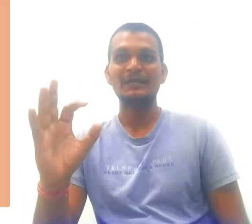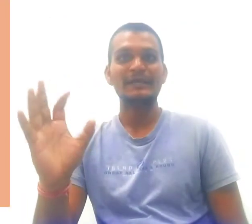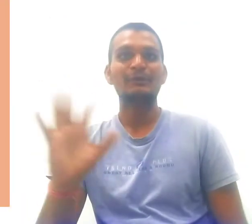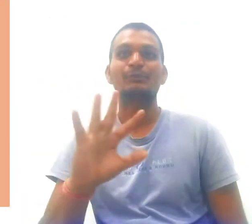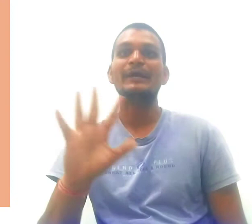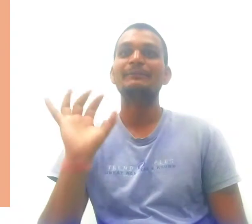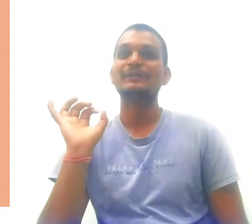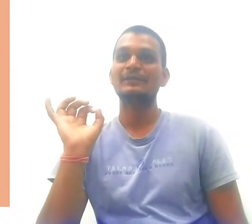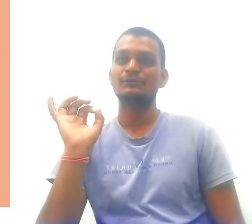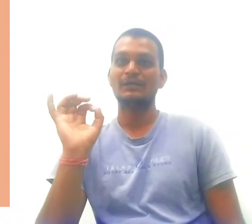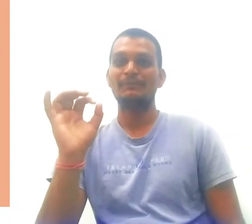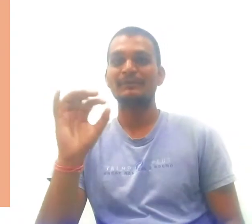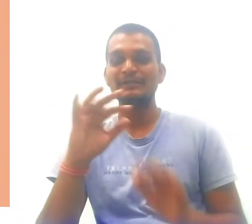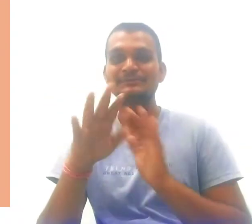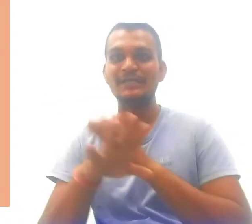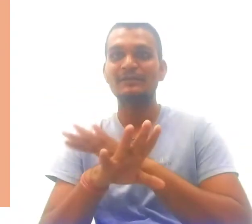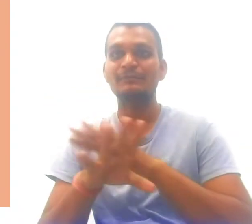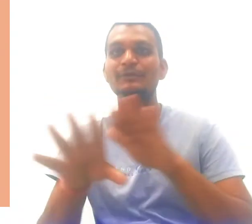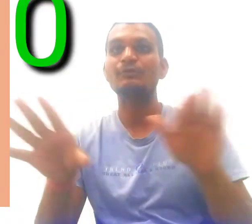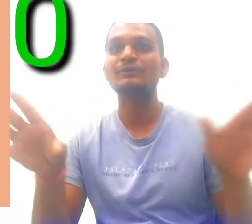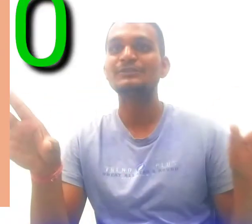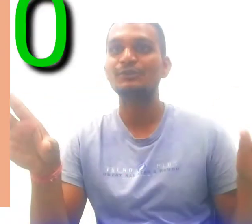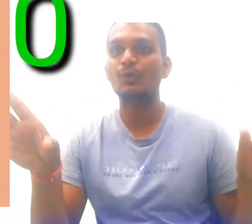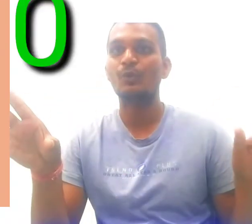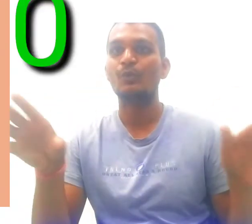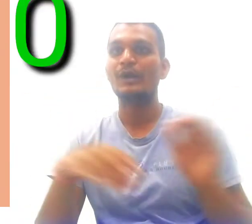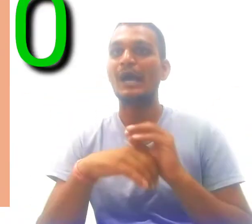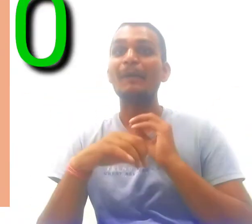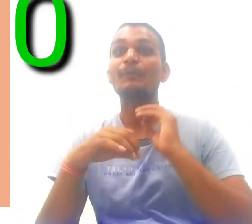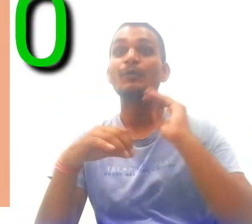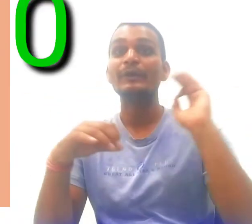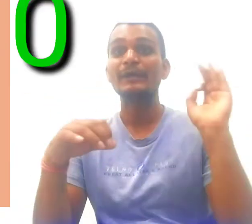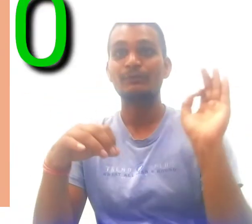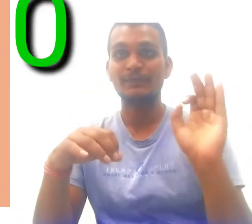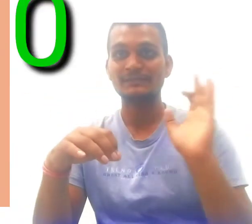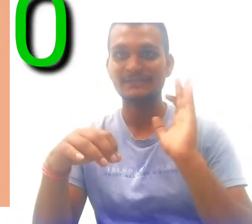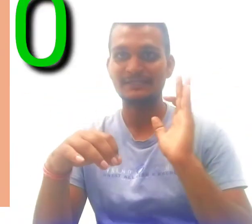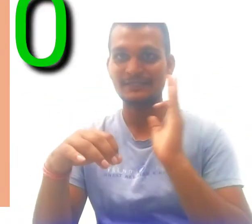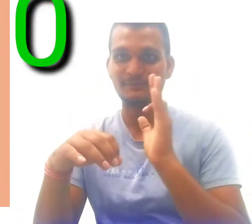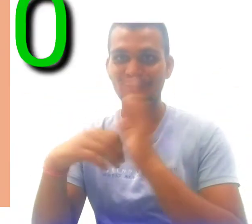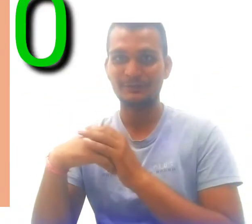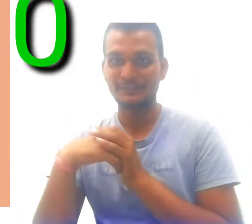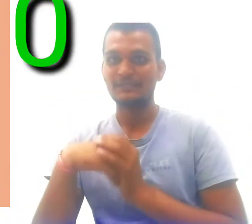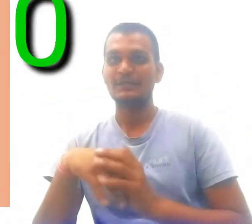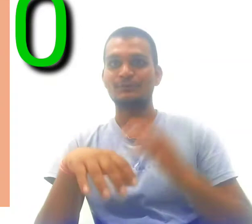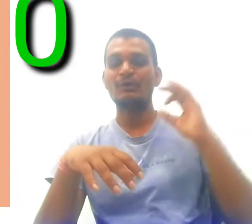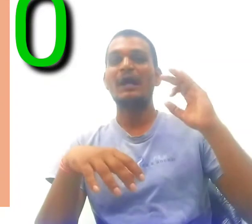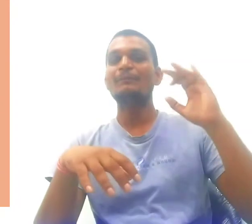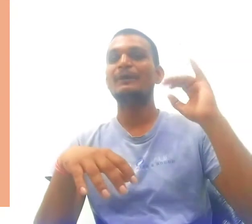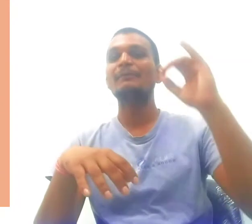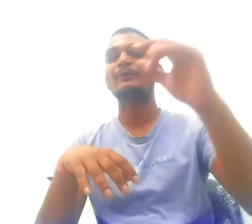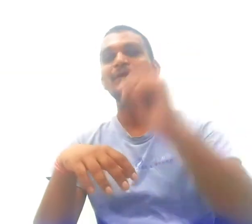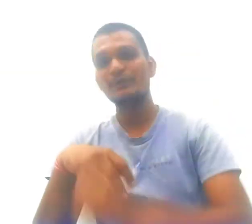एक रुपया भी नहीं लूँगा, मतलब सैलरी बिल्कुल जीरो, आपको एक रुपया सैलरी नहीं मिलेगी, तो आप काम करोगे